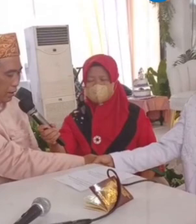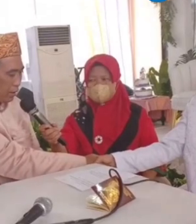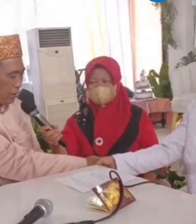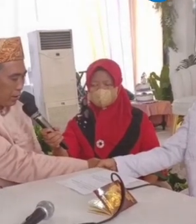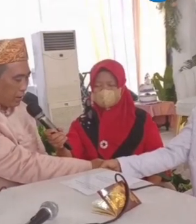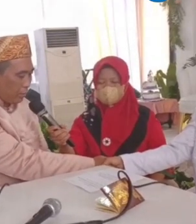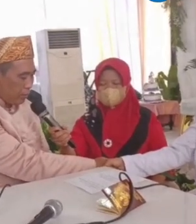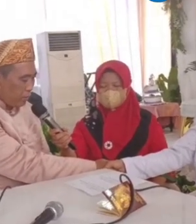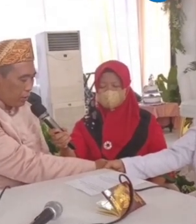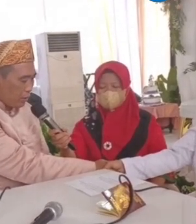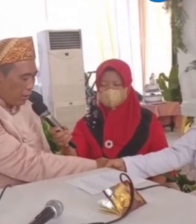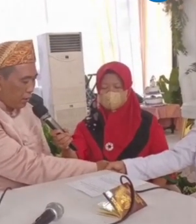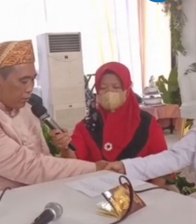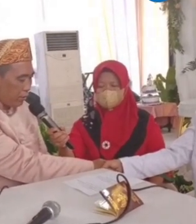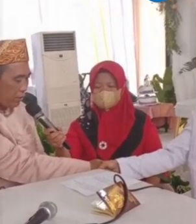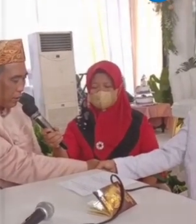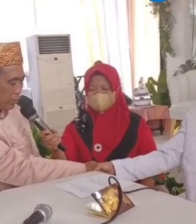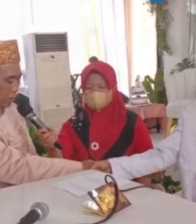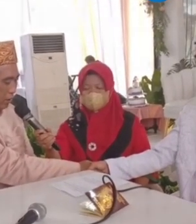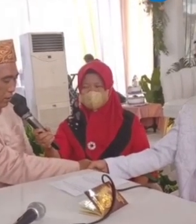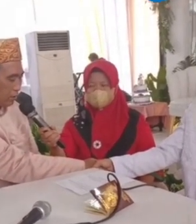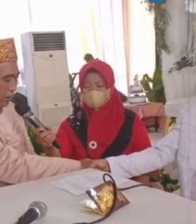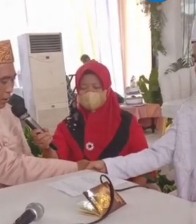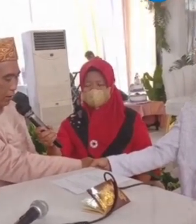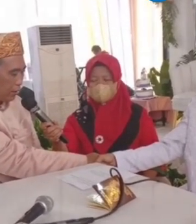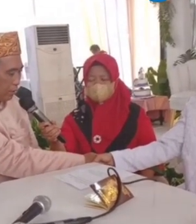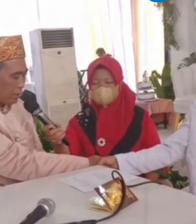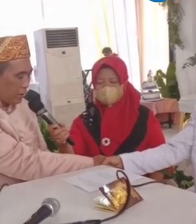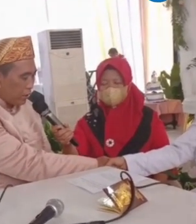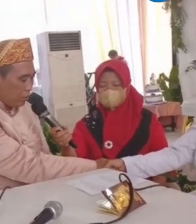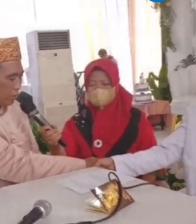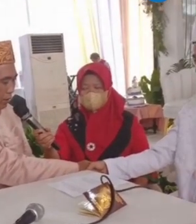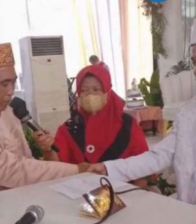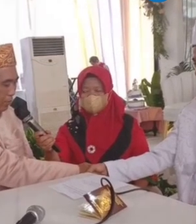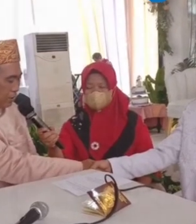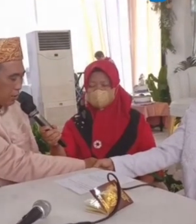dan berbahagia selamanya, tuliset Bangsawan. Receh, Selasa